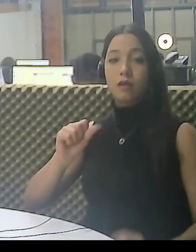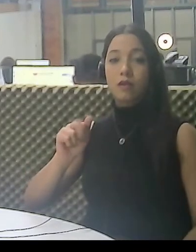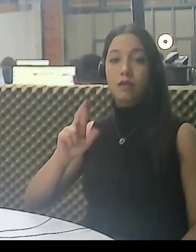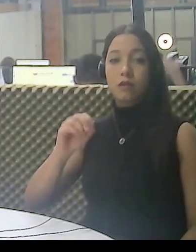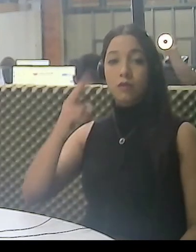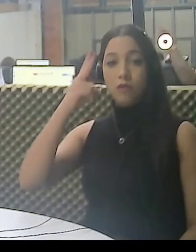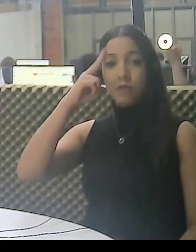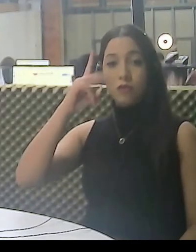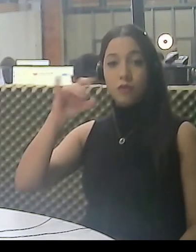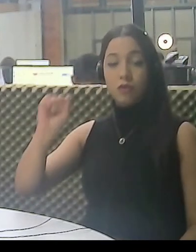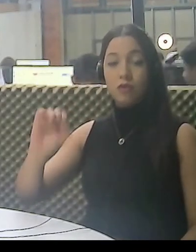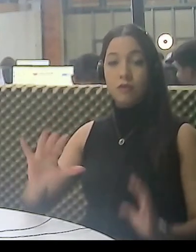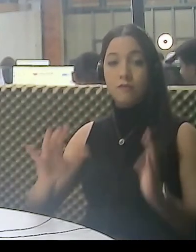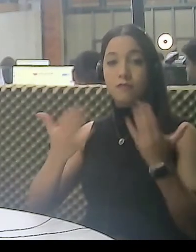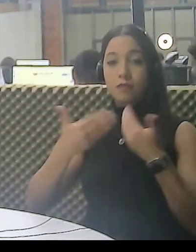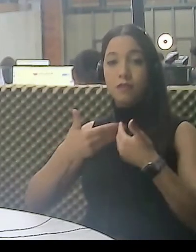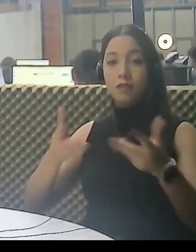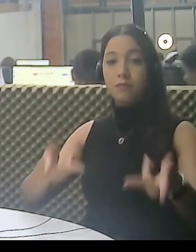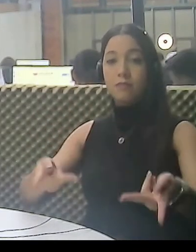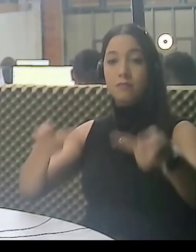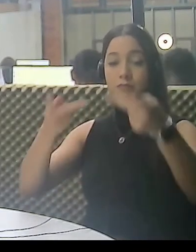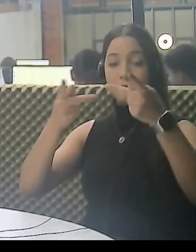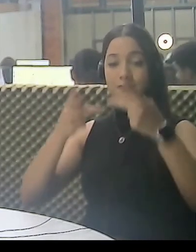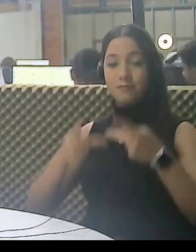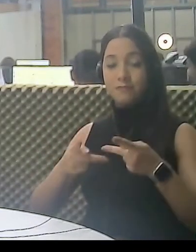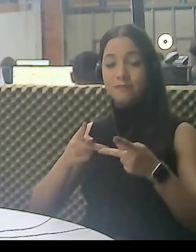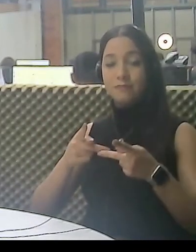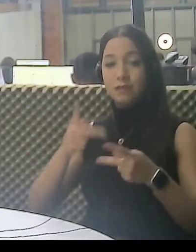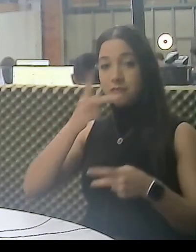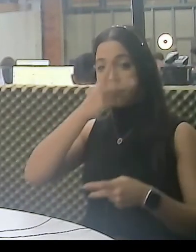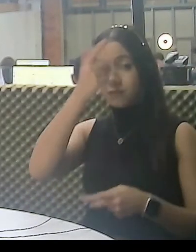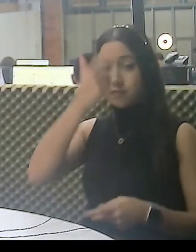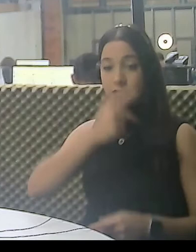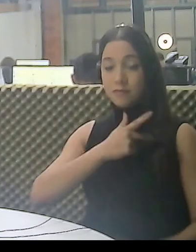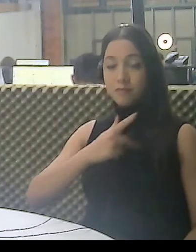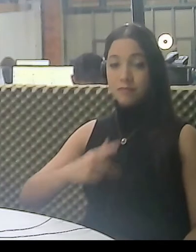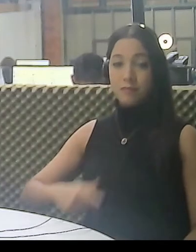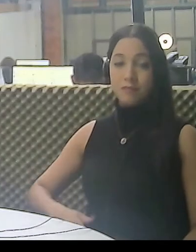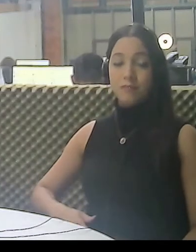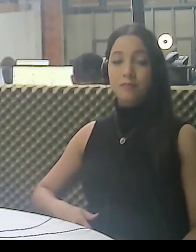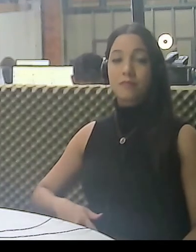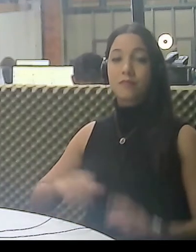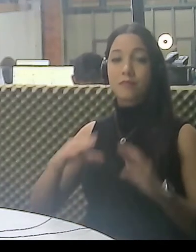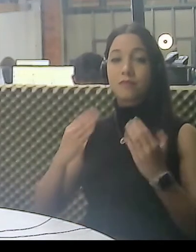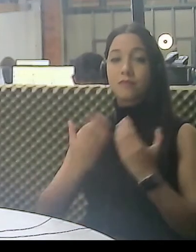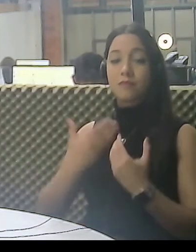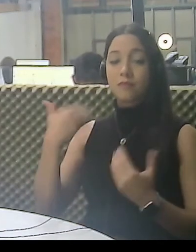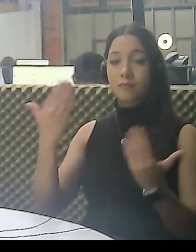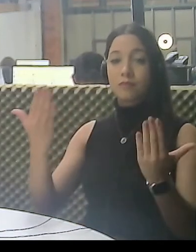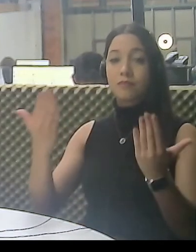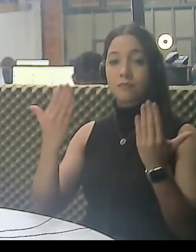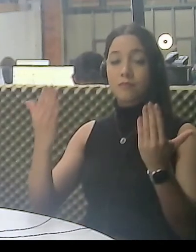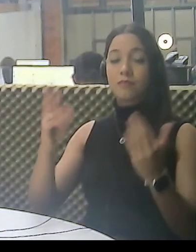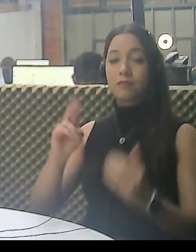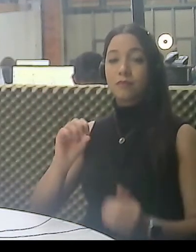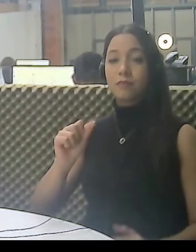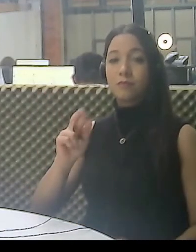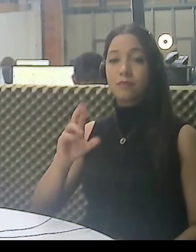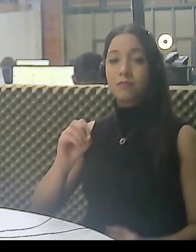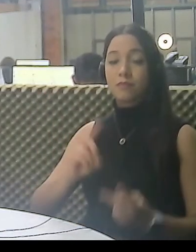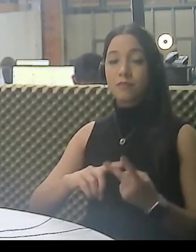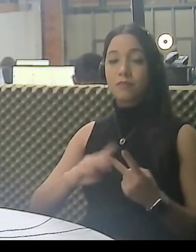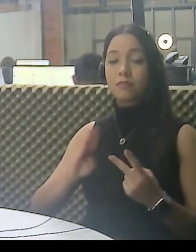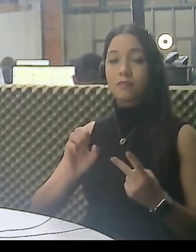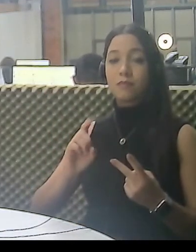festividades estão abertos a toda a população. O congadeiro e presidente da Irmandade de Nossa Senhora do Rosário e São Benedito,